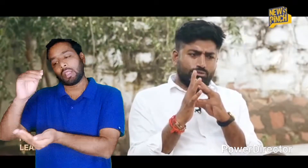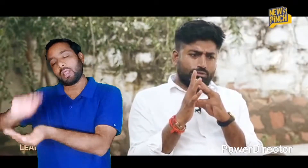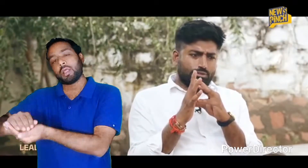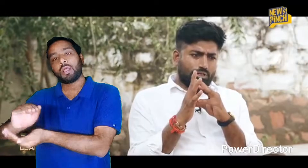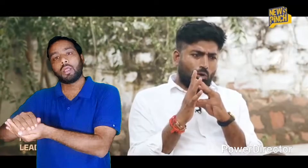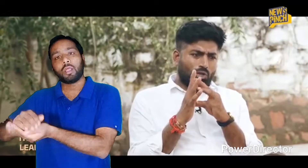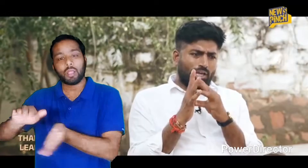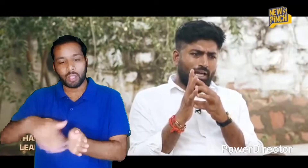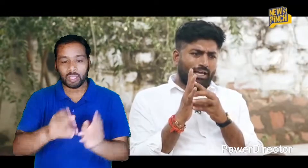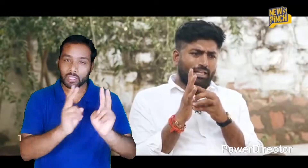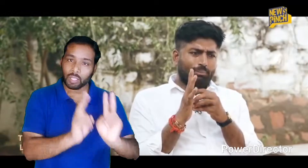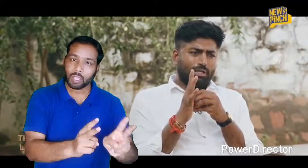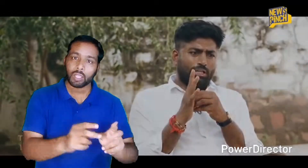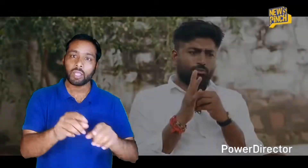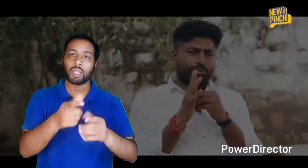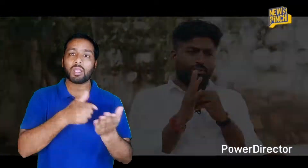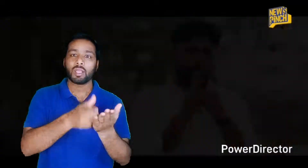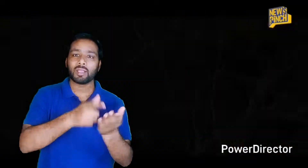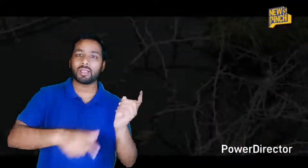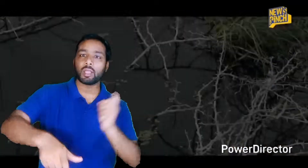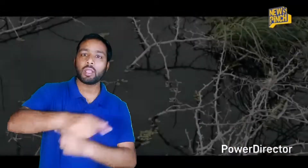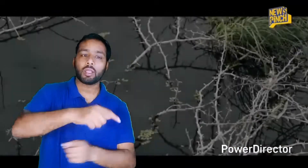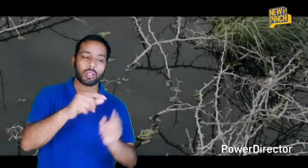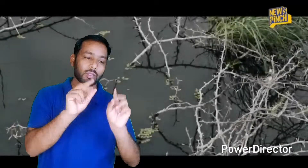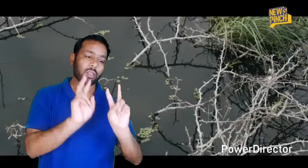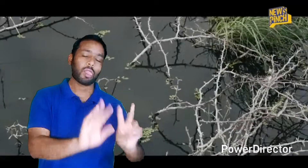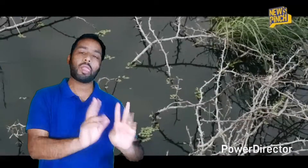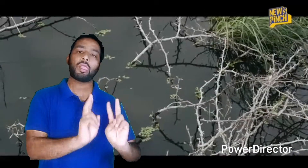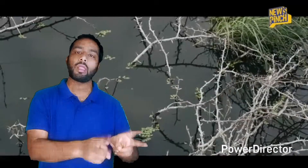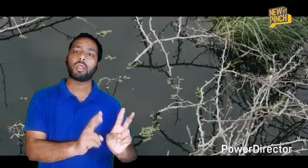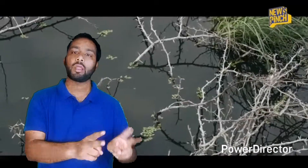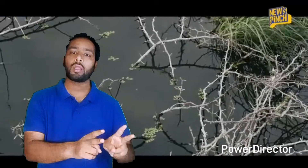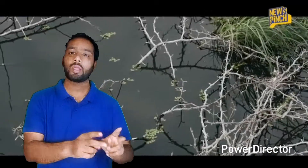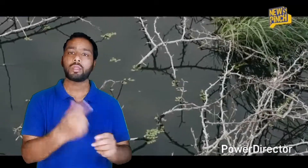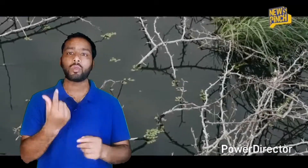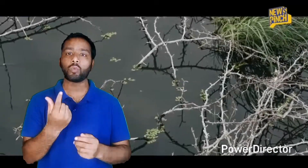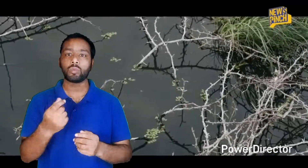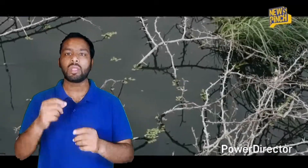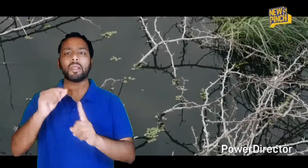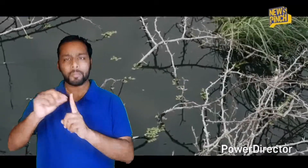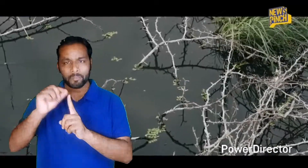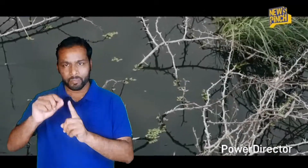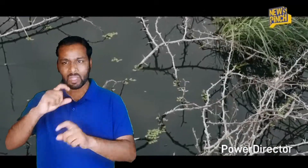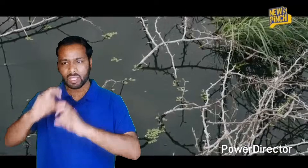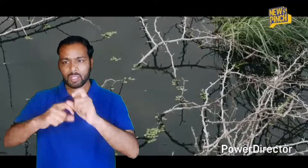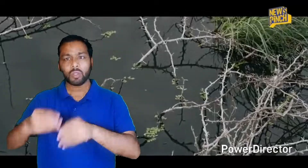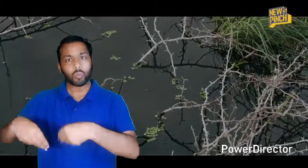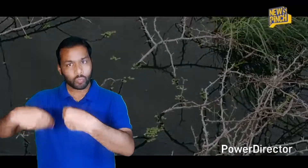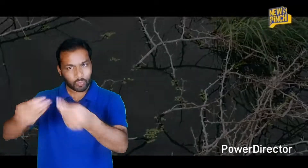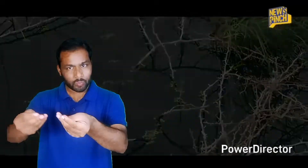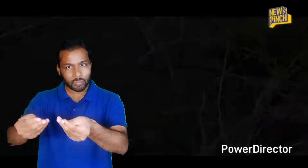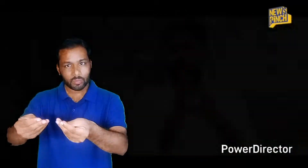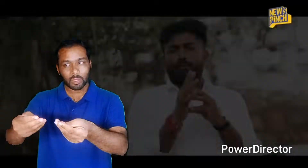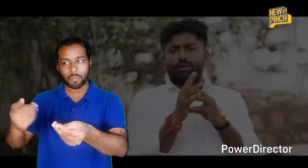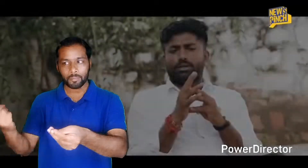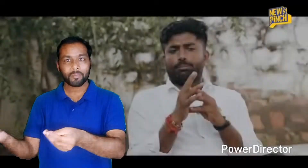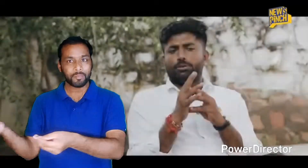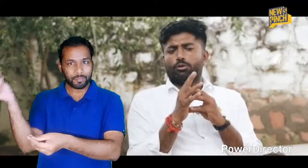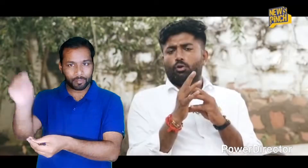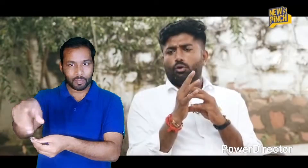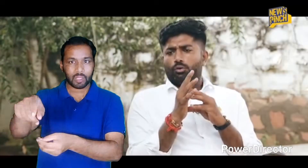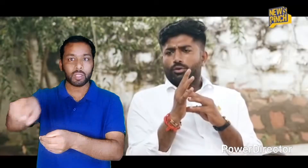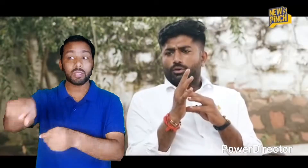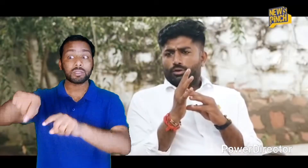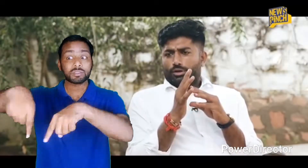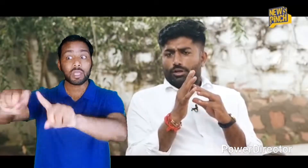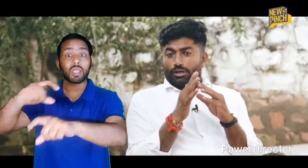ना तो इस गांव के कायाकल्प के लिए उस बजट का उपयोग कर रहा है, ना इस नदी के कायाकल्प के लिए बजट का उपयोग कर रहा है, ना ही किसी प्राइवेट